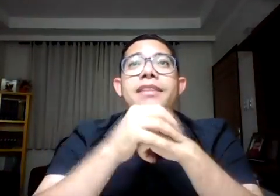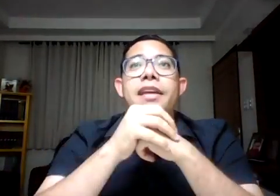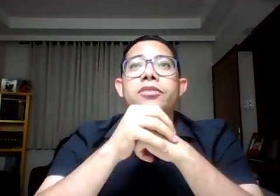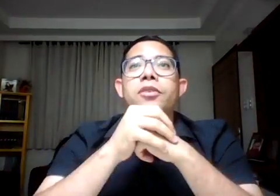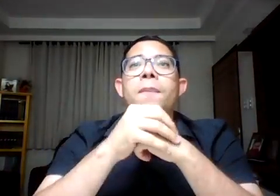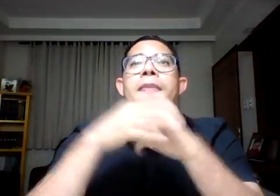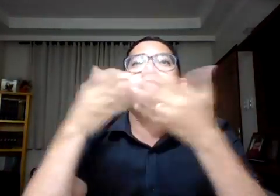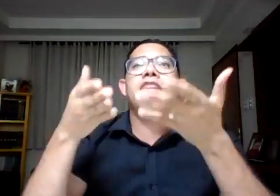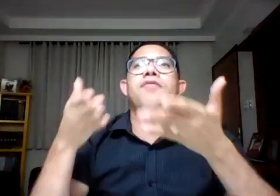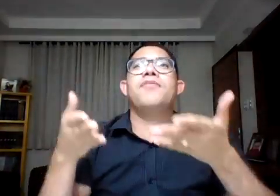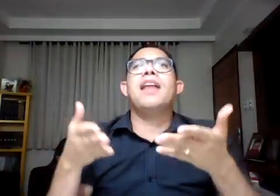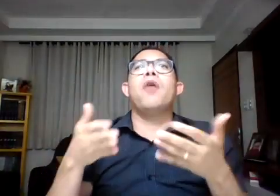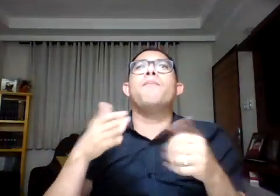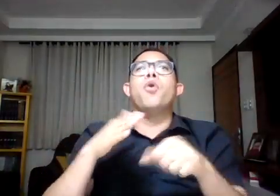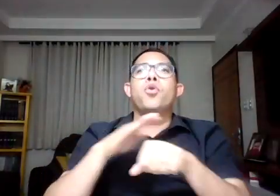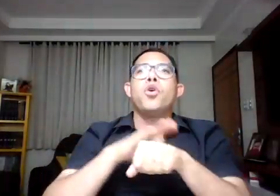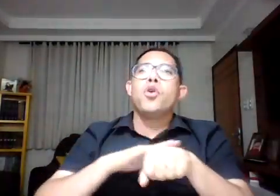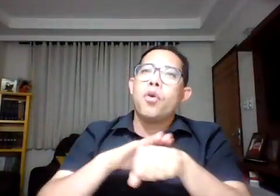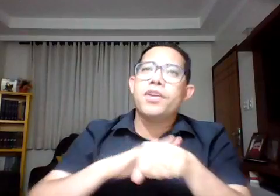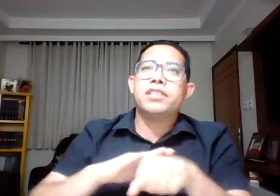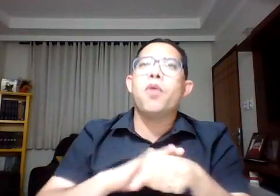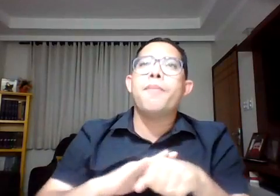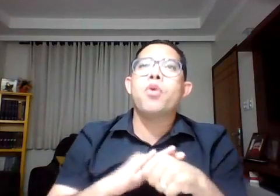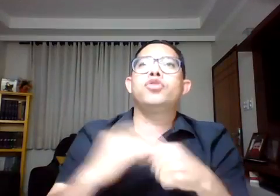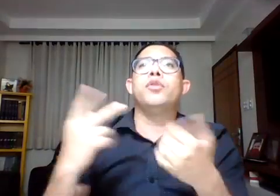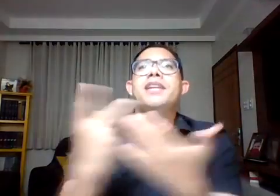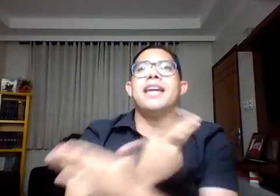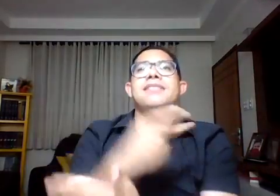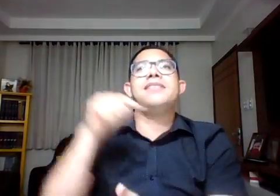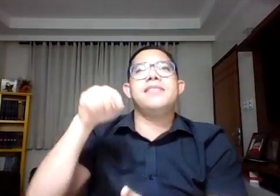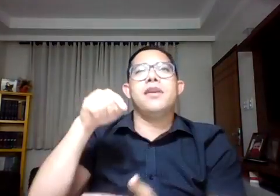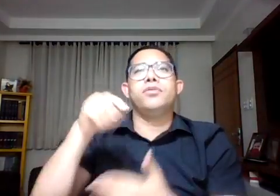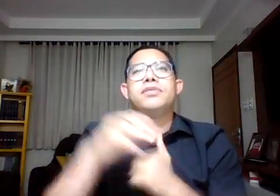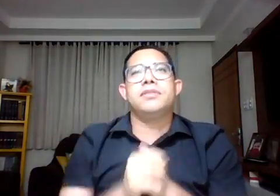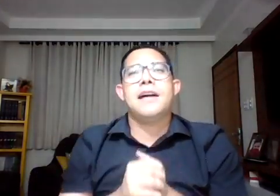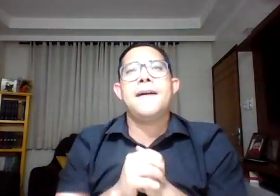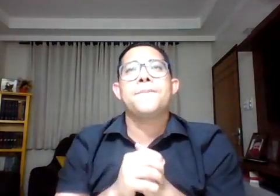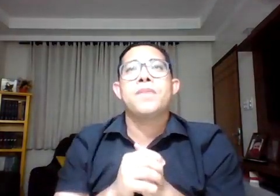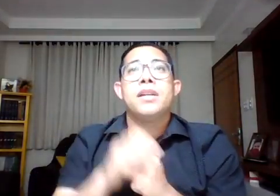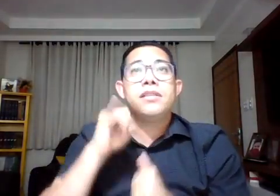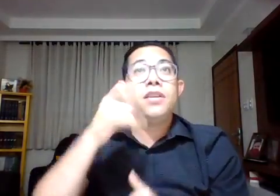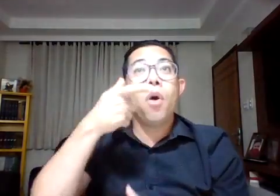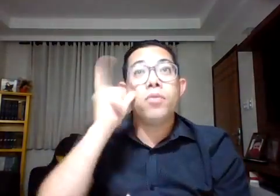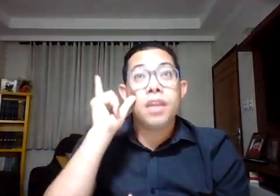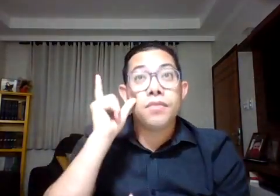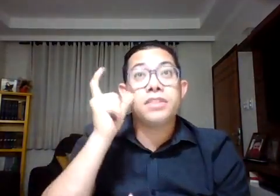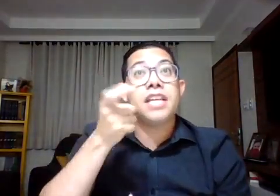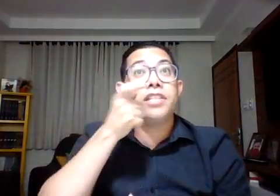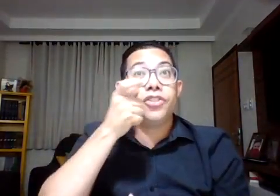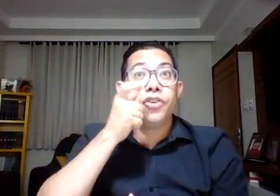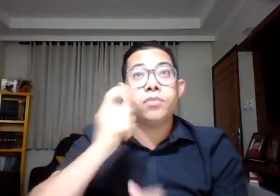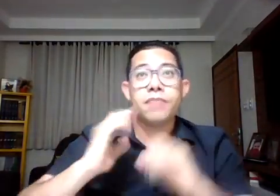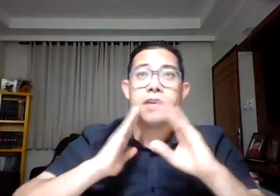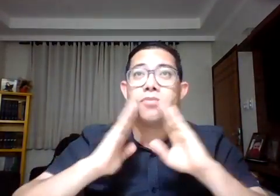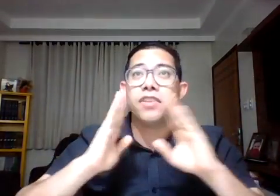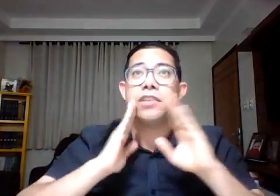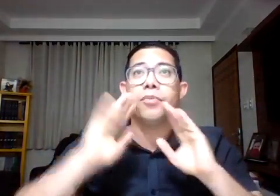atento, que a gente vai falar um pouco, conversar um pouco sobre esses erros, tá? Se ontem você assistiu, né, no Facebook